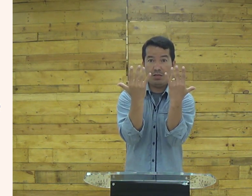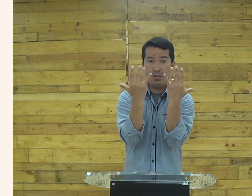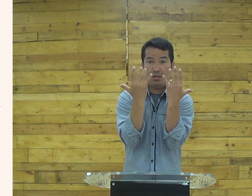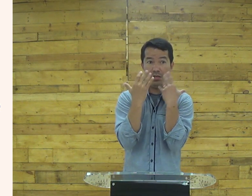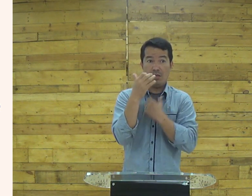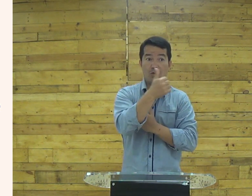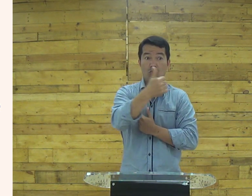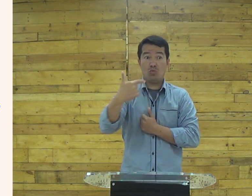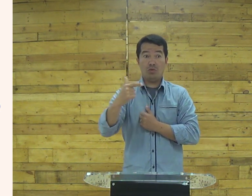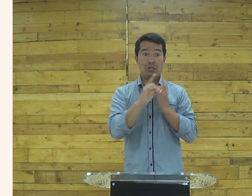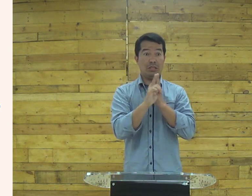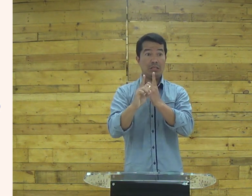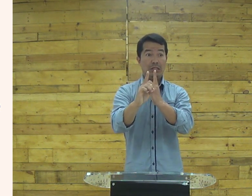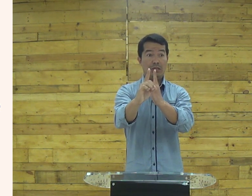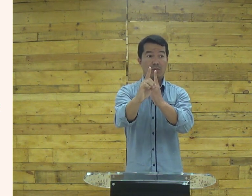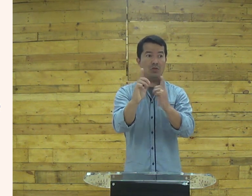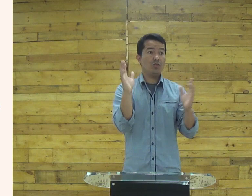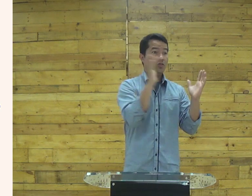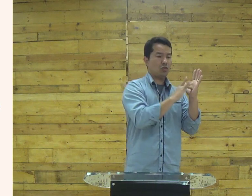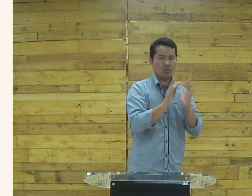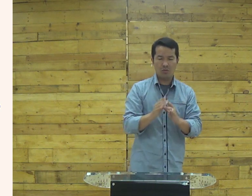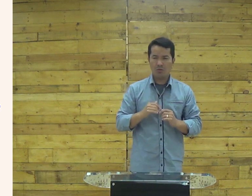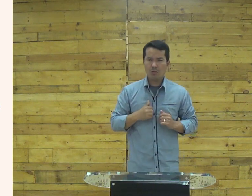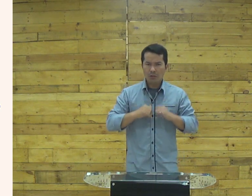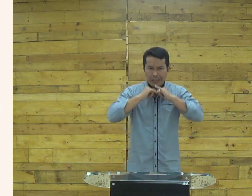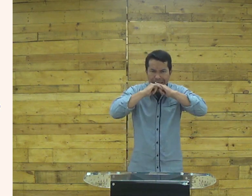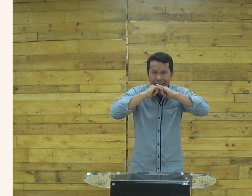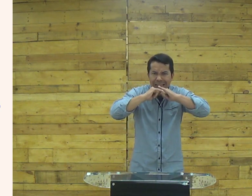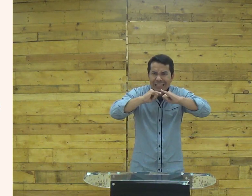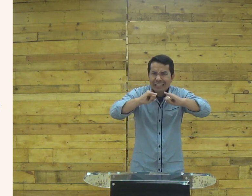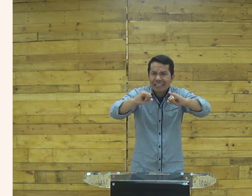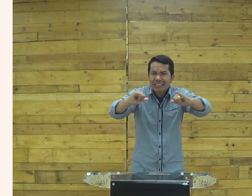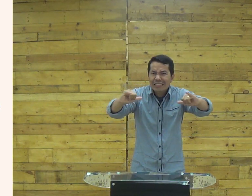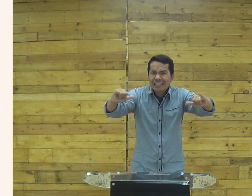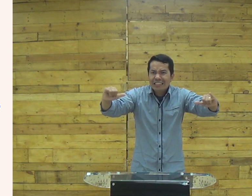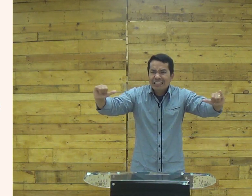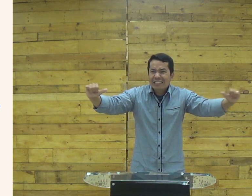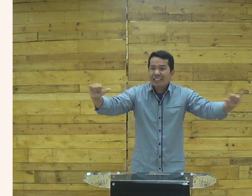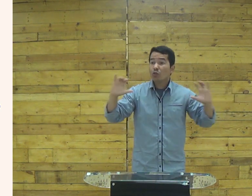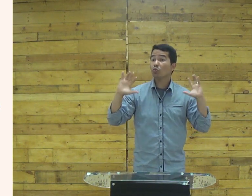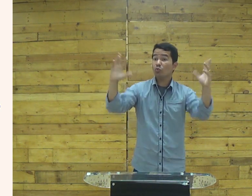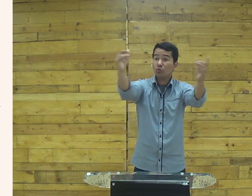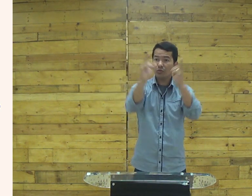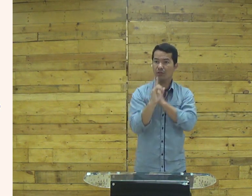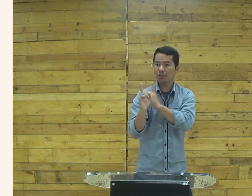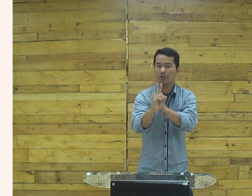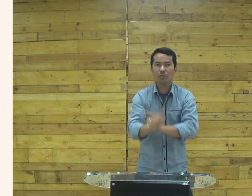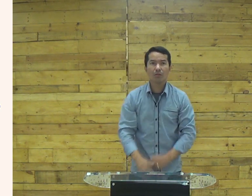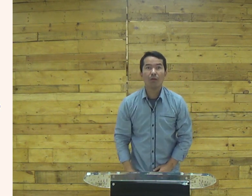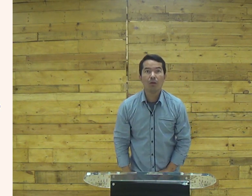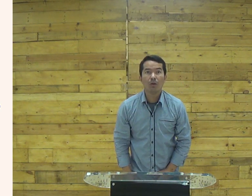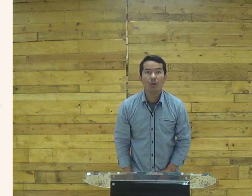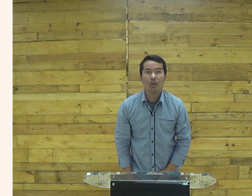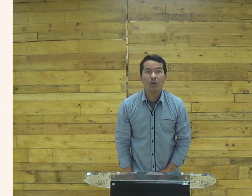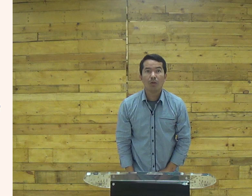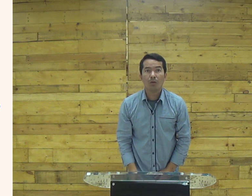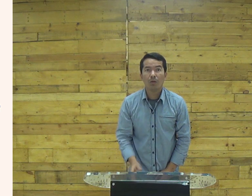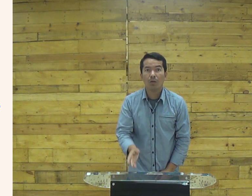E veio diante dos seus discípulos. E falou a eles. Os discípulos